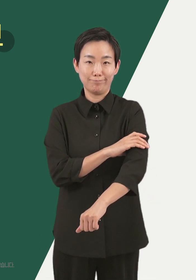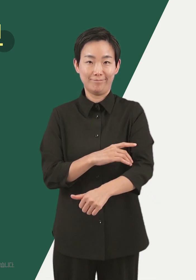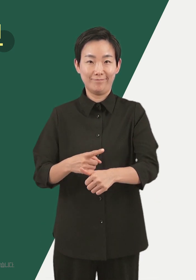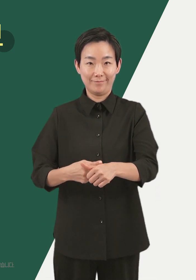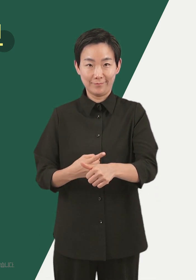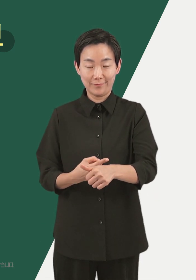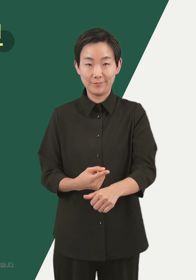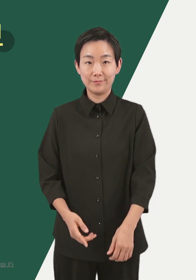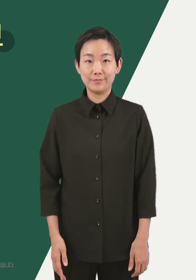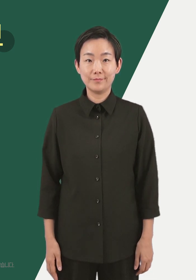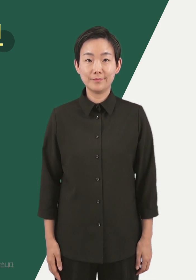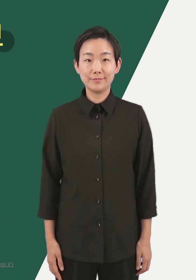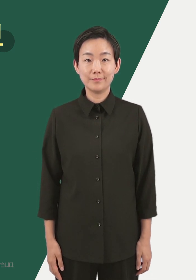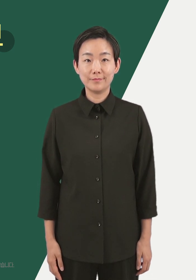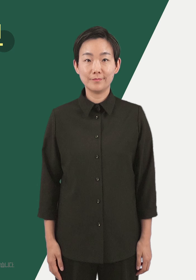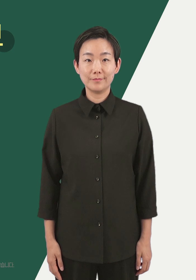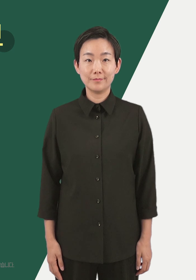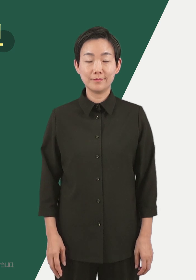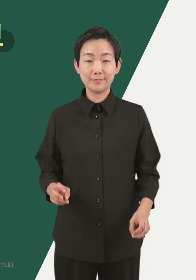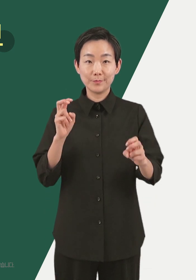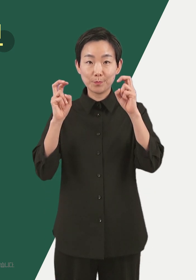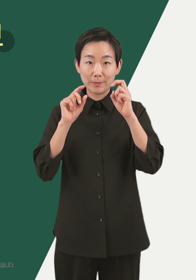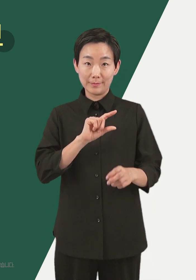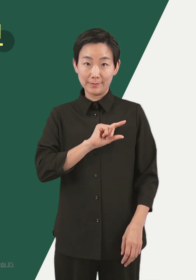자동전자연합계, 모델명